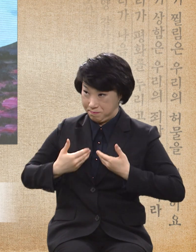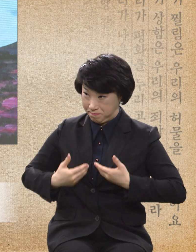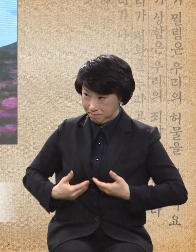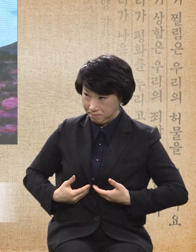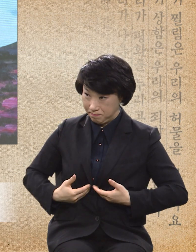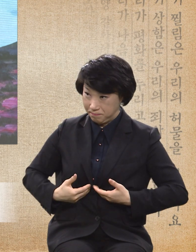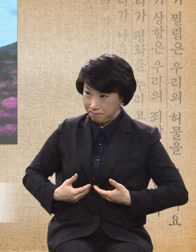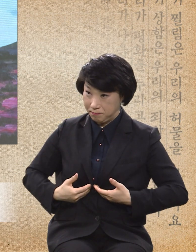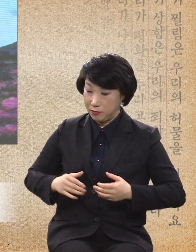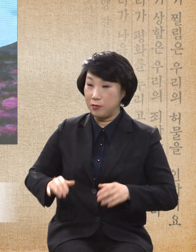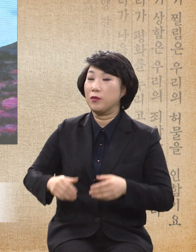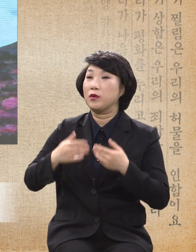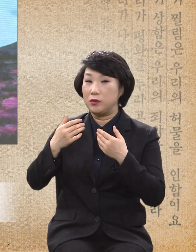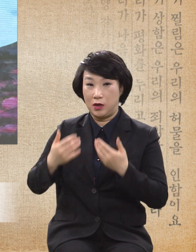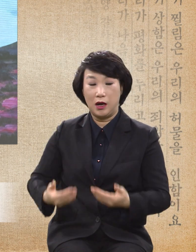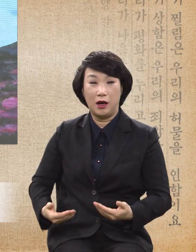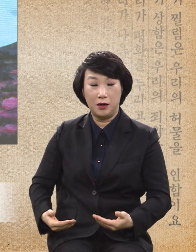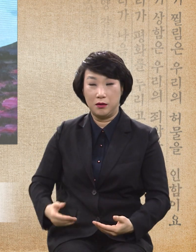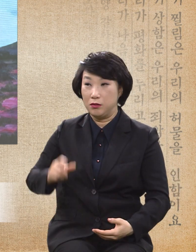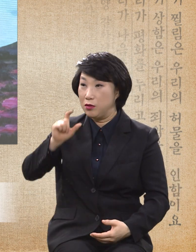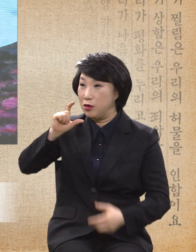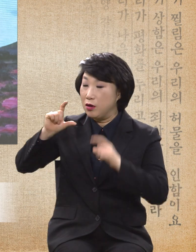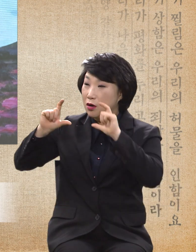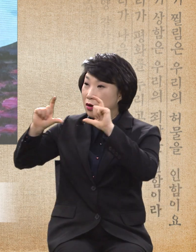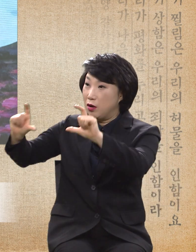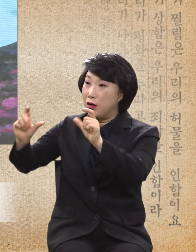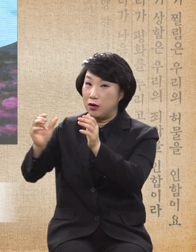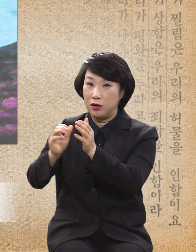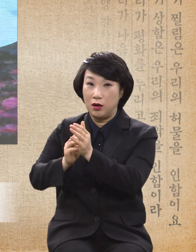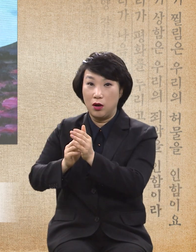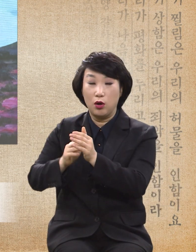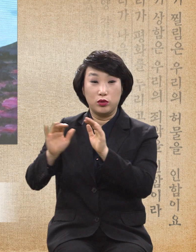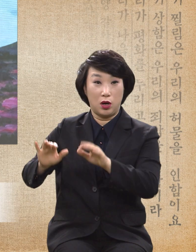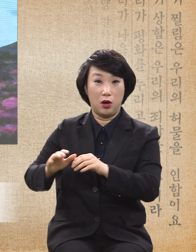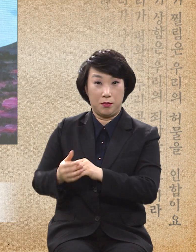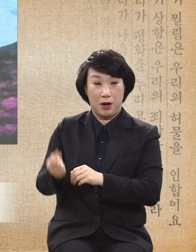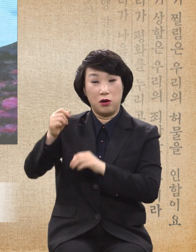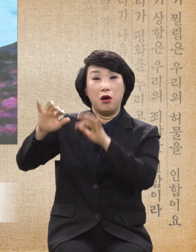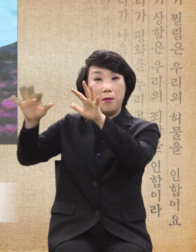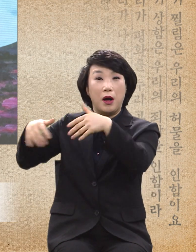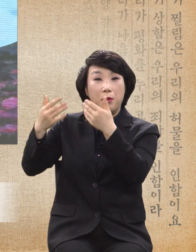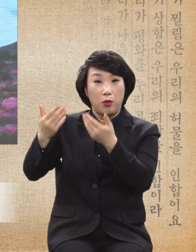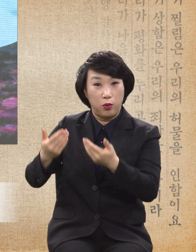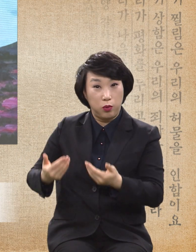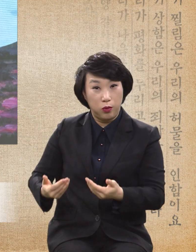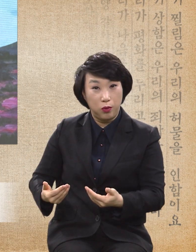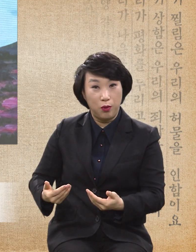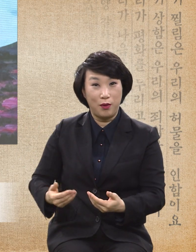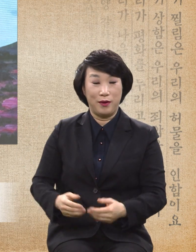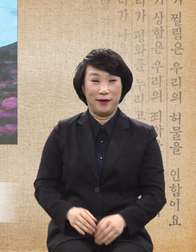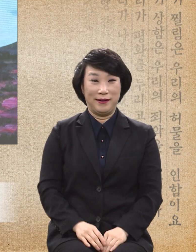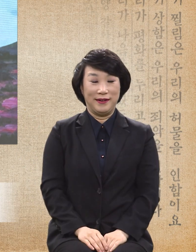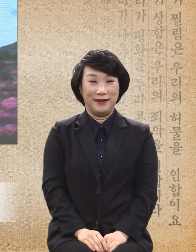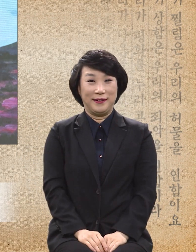잠잠하라 고요하라 하시니 바람이 그치고 잔잔해지더라.